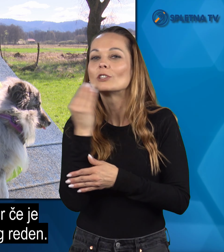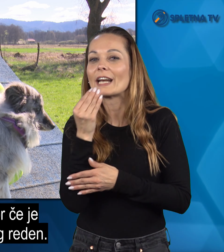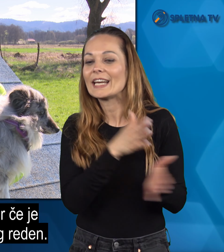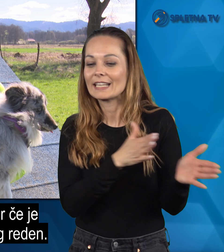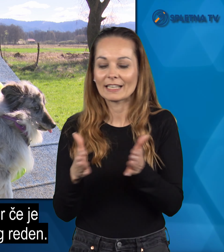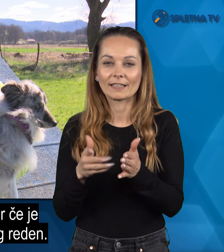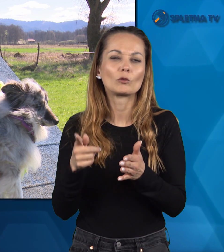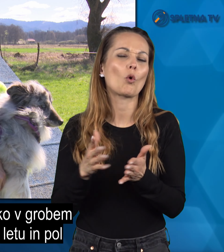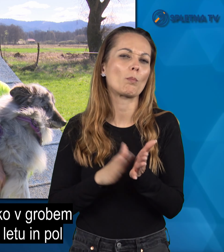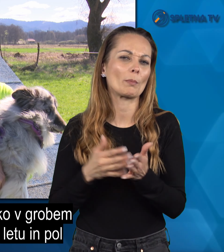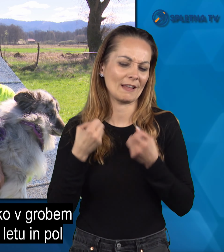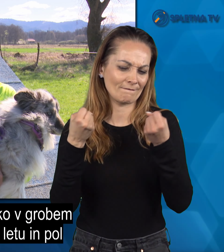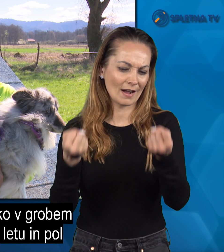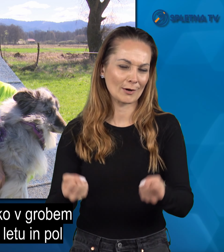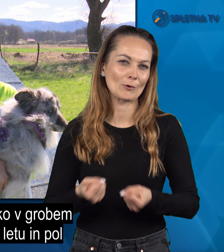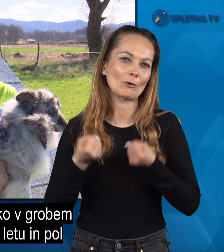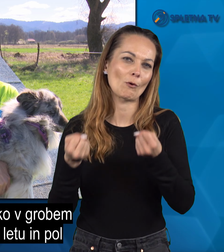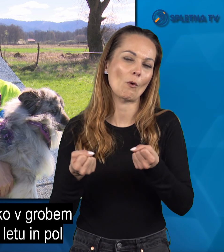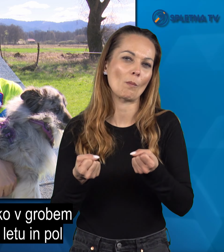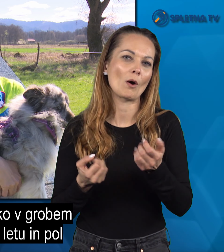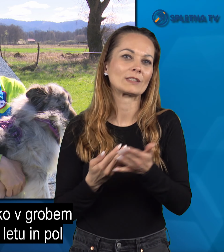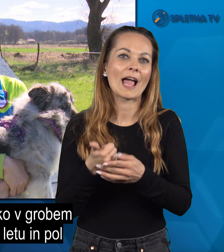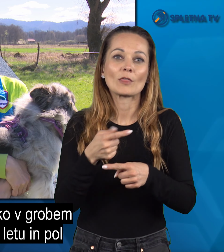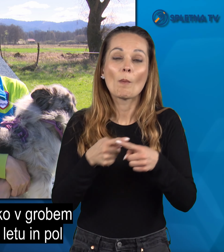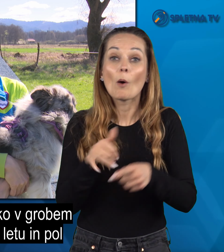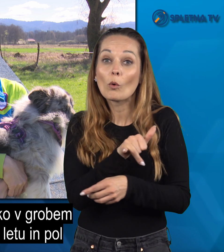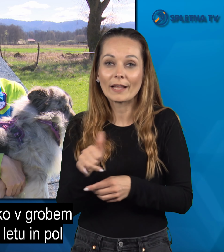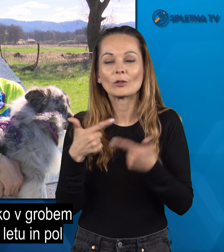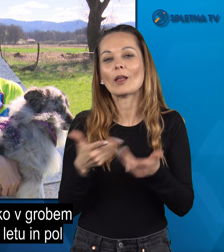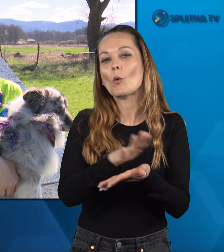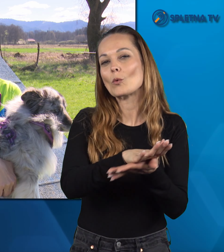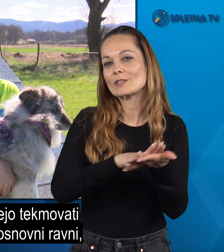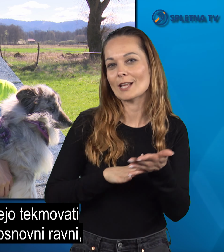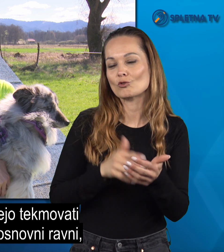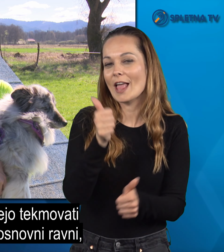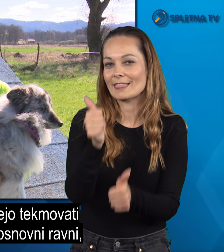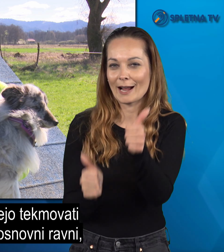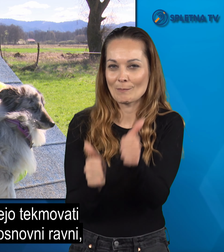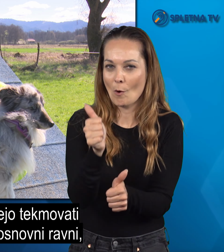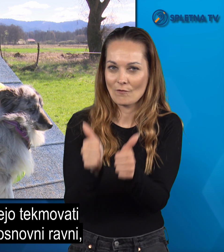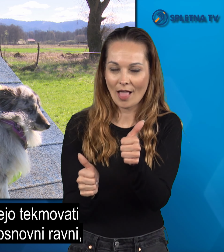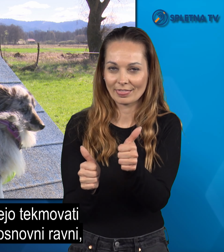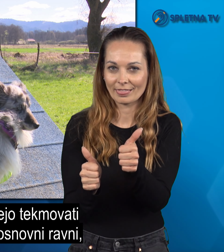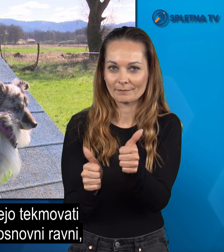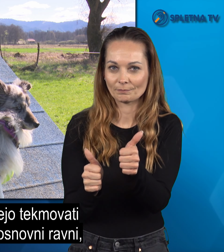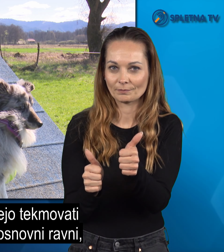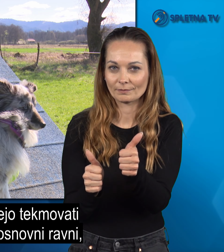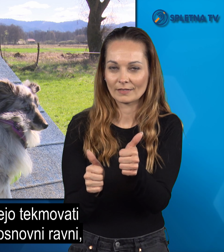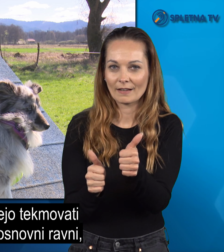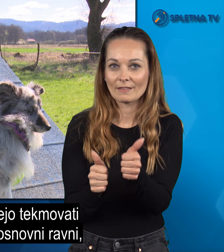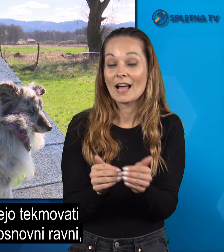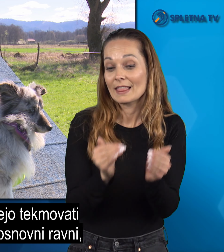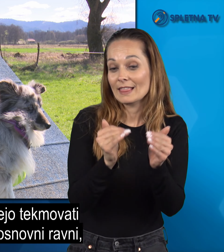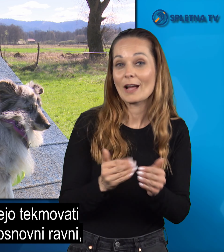trening reden. Ampak tako v grobem, nekje pri letu pa pol, lahko začnejo tekmovati